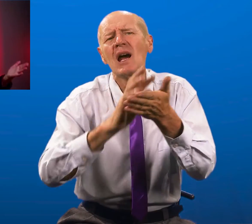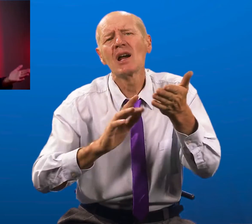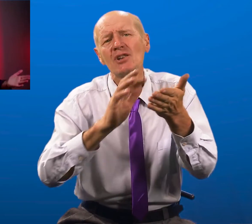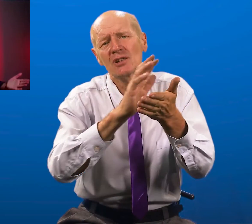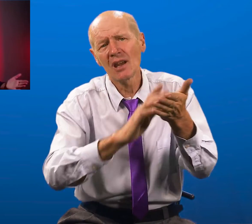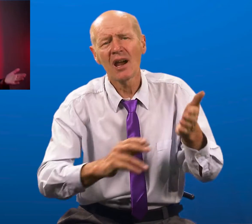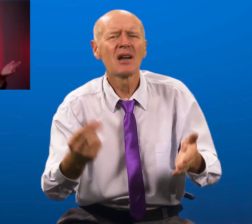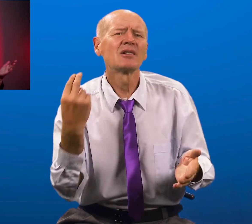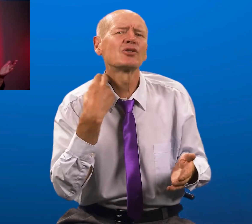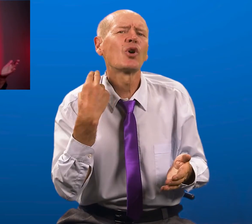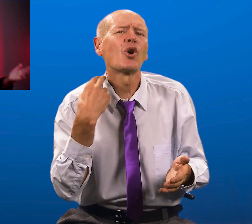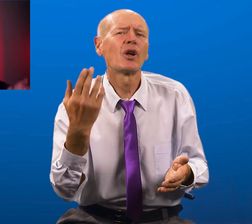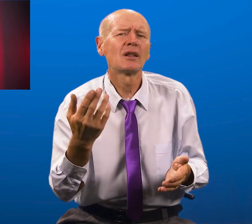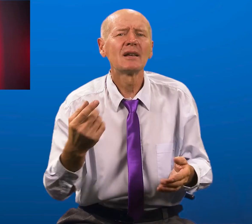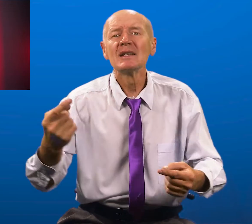прощая зло,